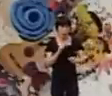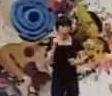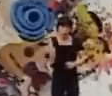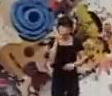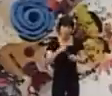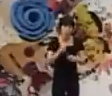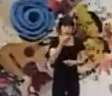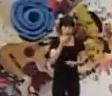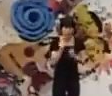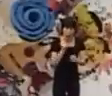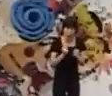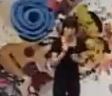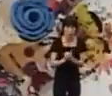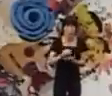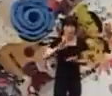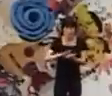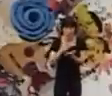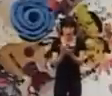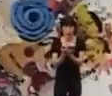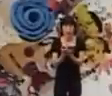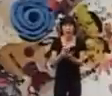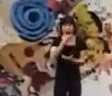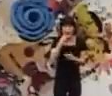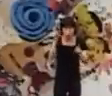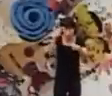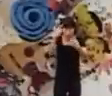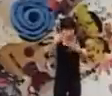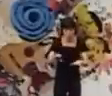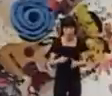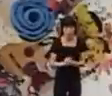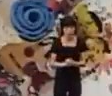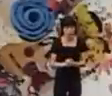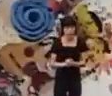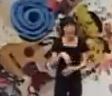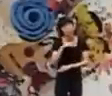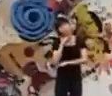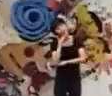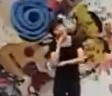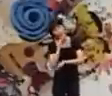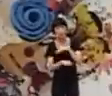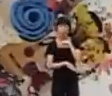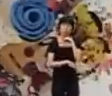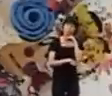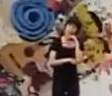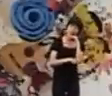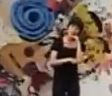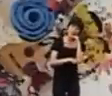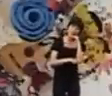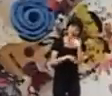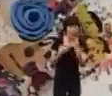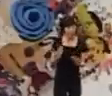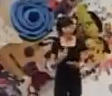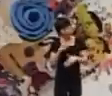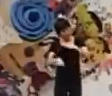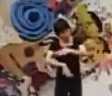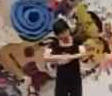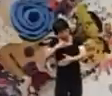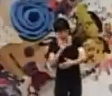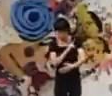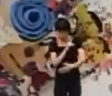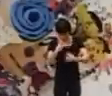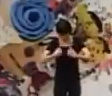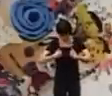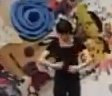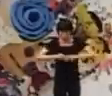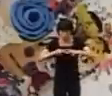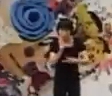跑噶。不過喺一次夏煲祭嘅時候咧，啊，佢又喺度等啊等啊等，係等啊今日有一個咩嘅身體